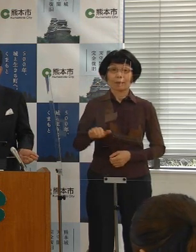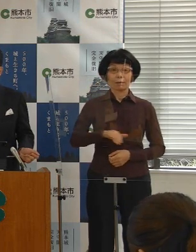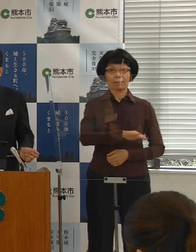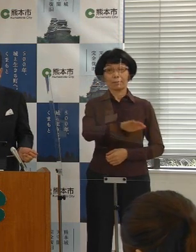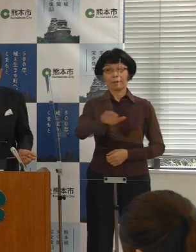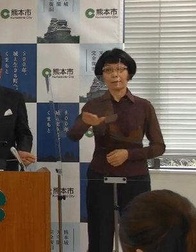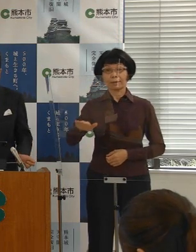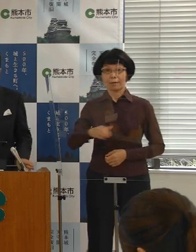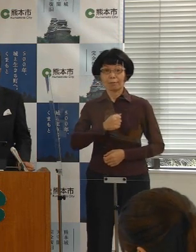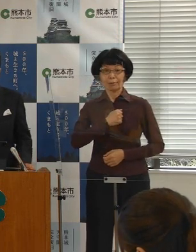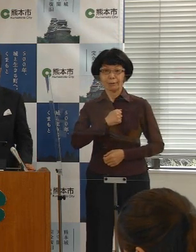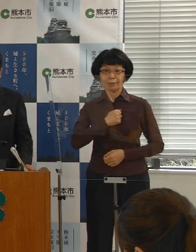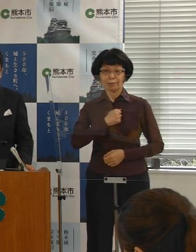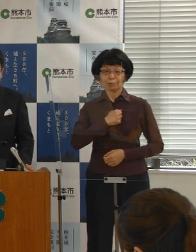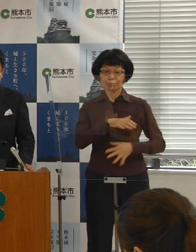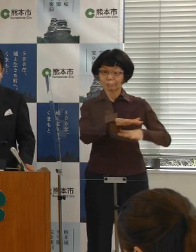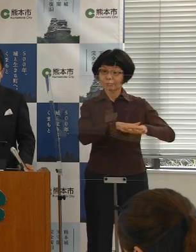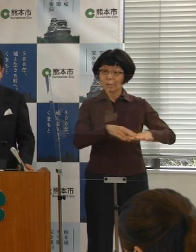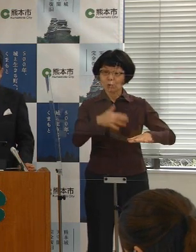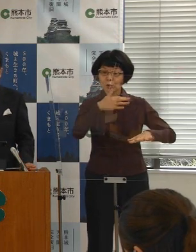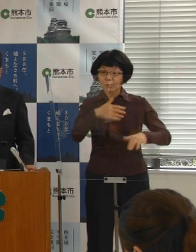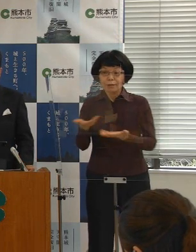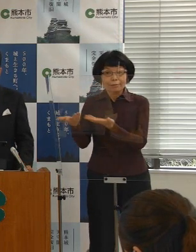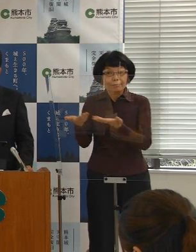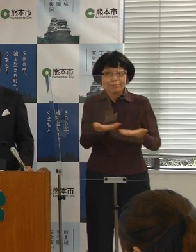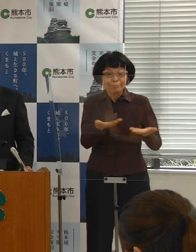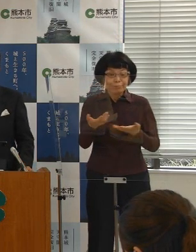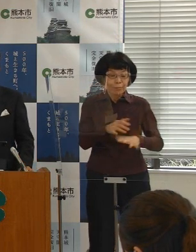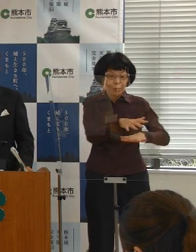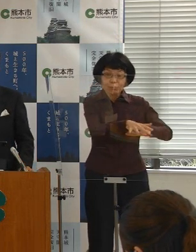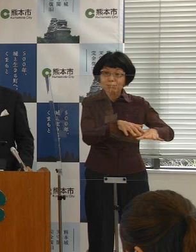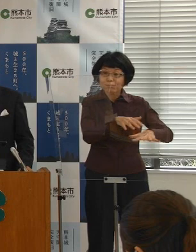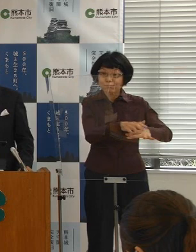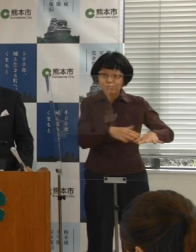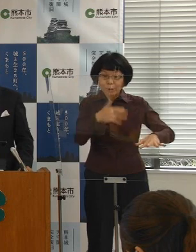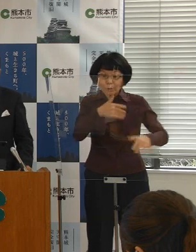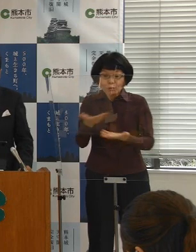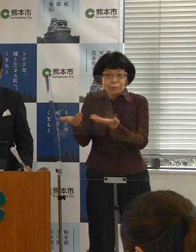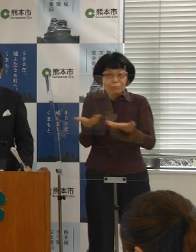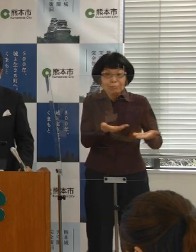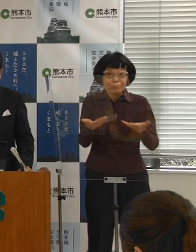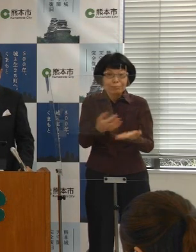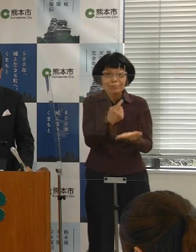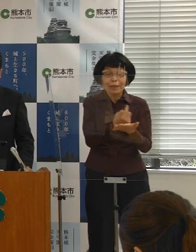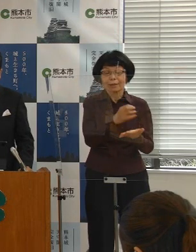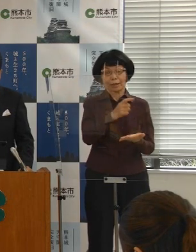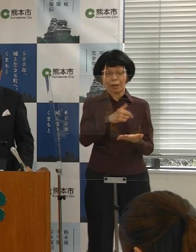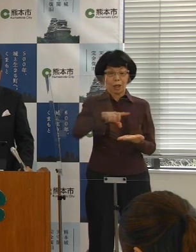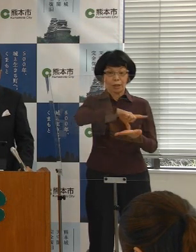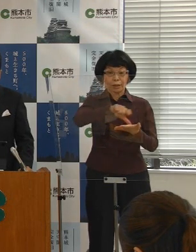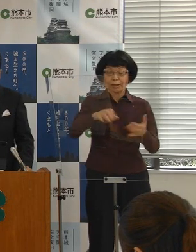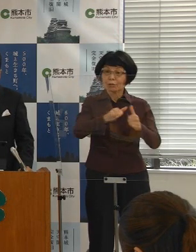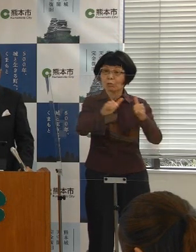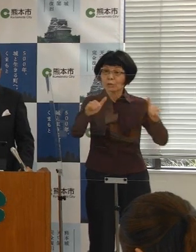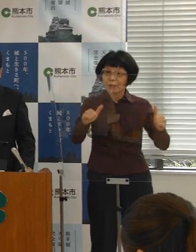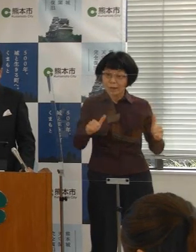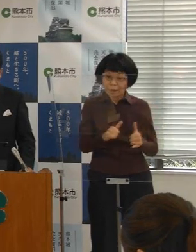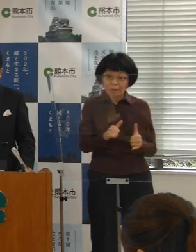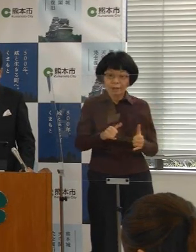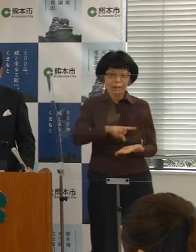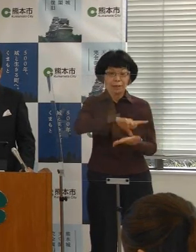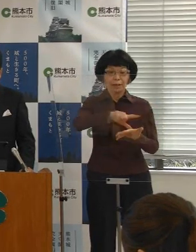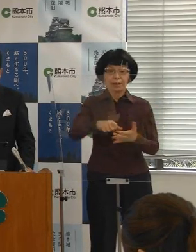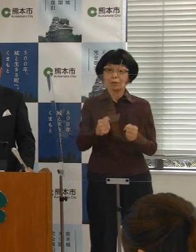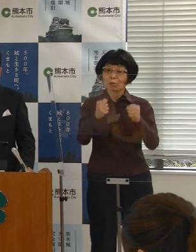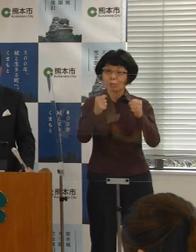通り灌漑施設については農地に水を供給するだけでなく地域社会や地域住民の生活に